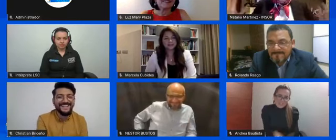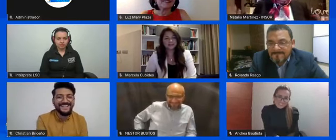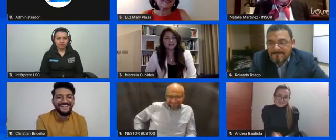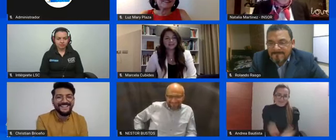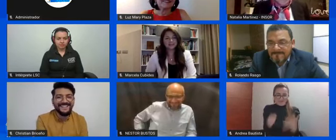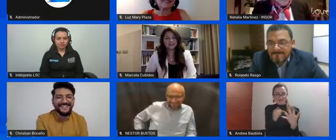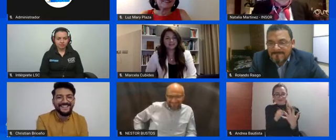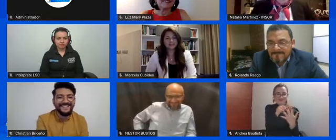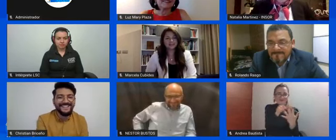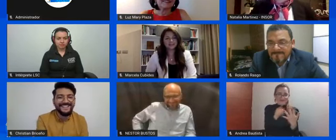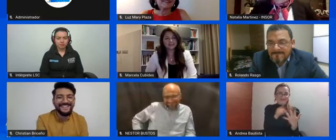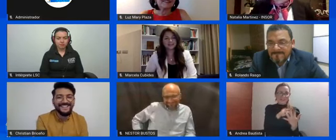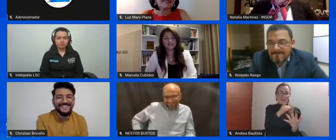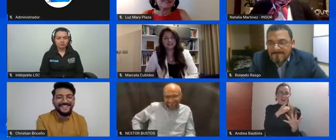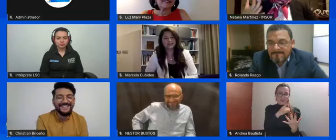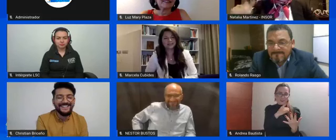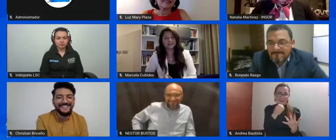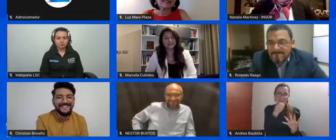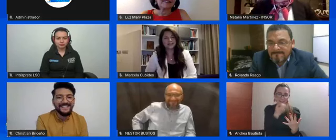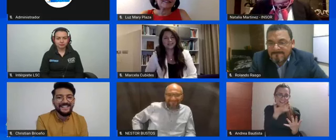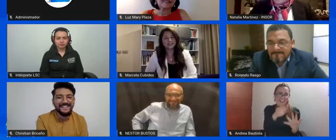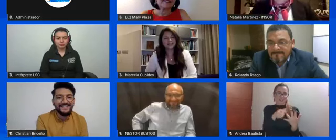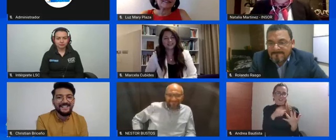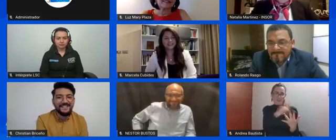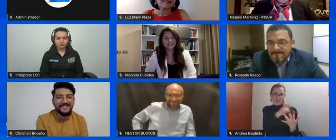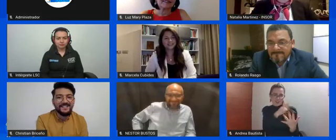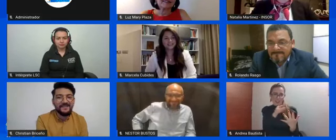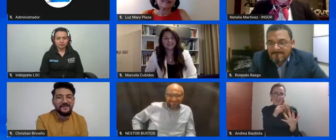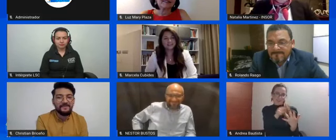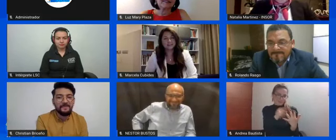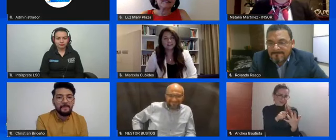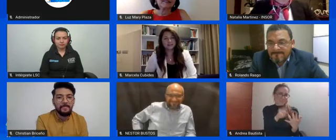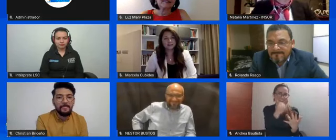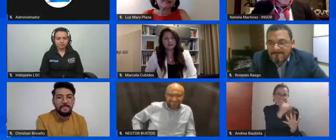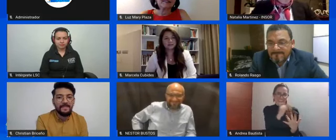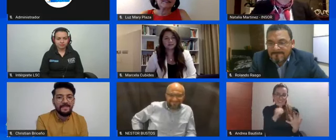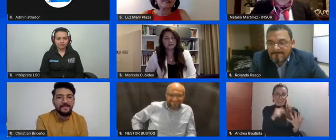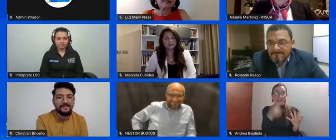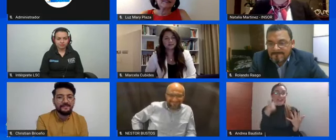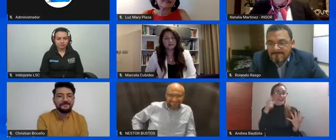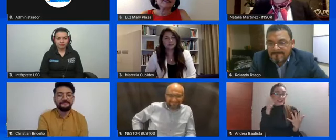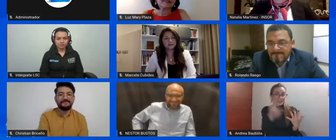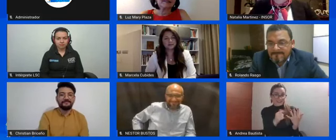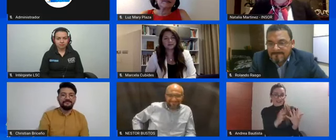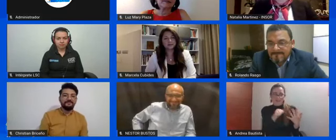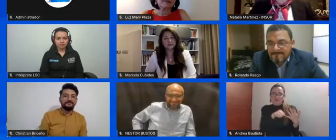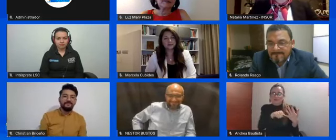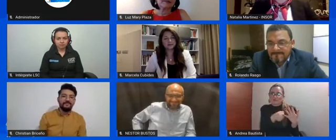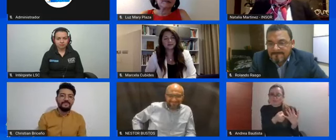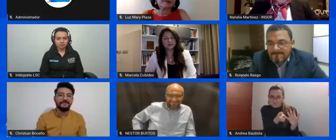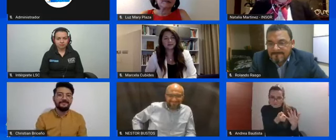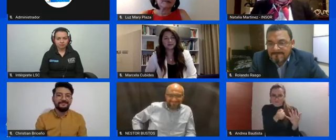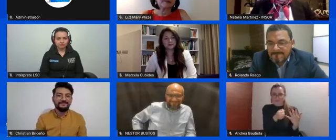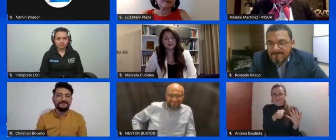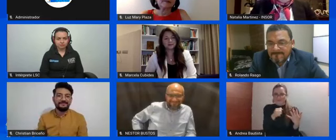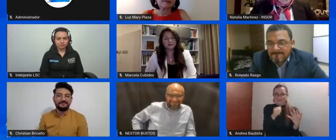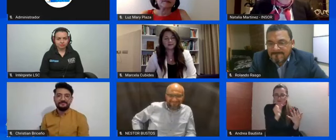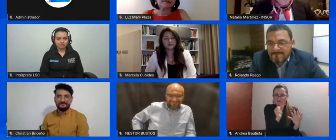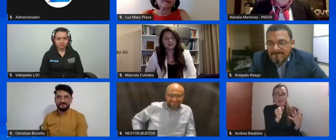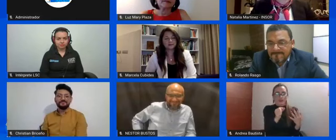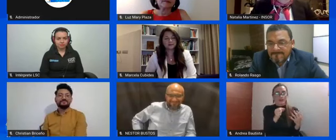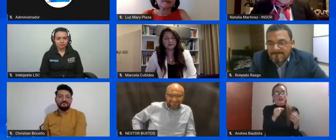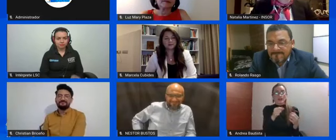mayores, necesitaban hacerlo antes, pero contigo nos vamos ahora, no me he olvidado de ti. Como dije en un principio, tú representas